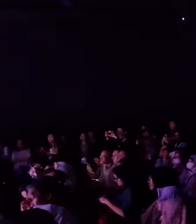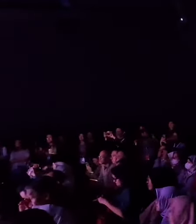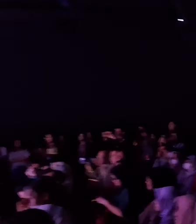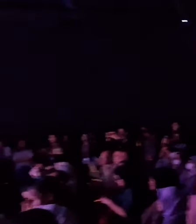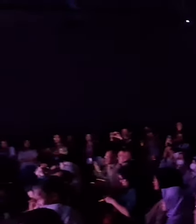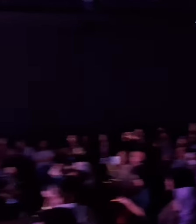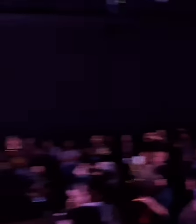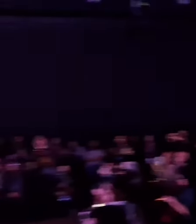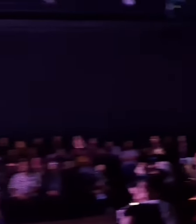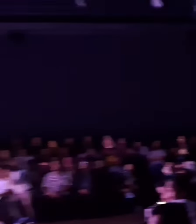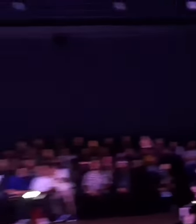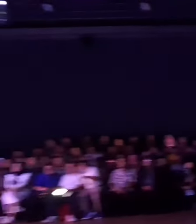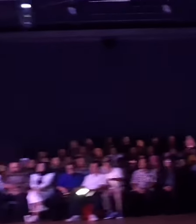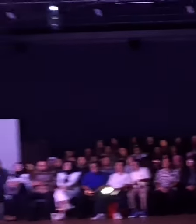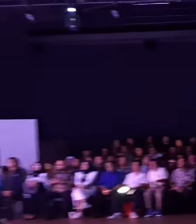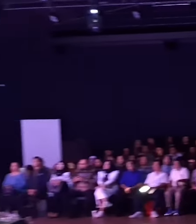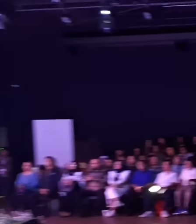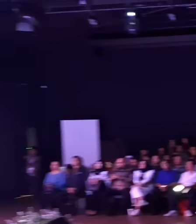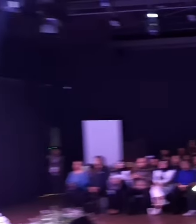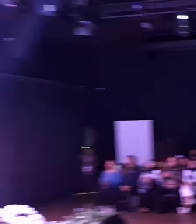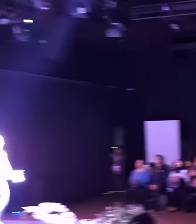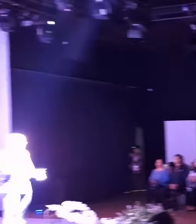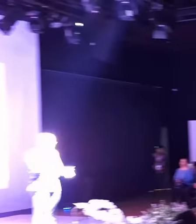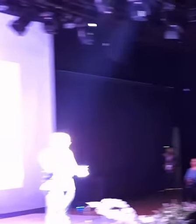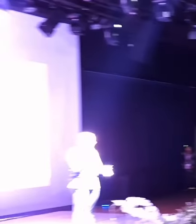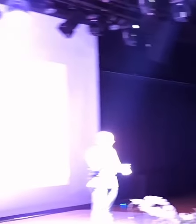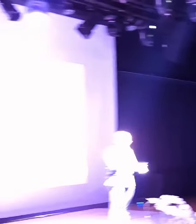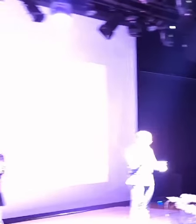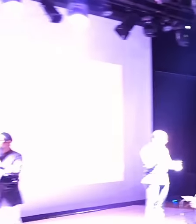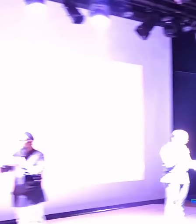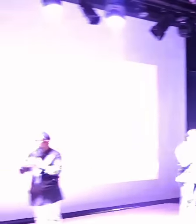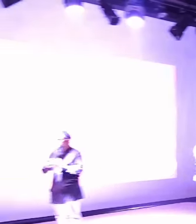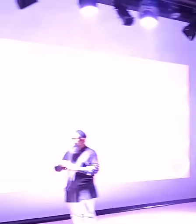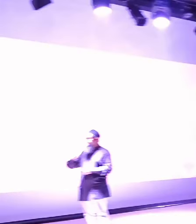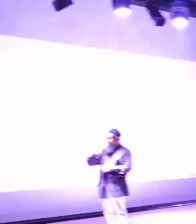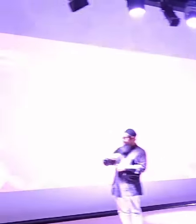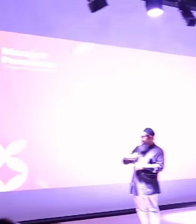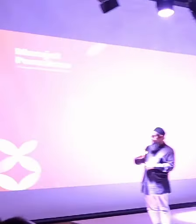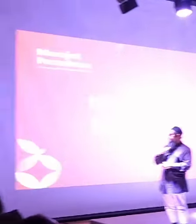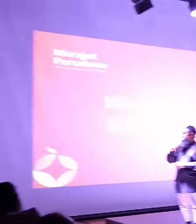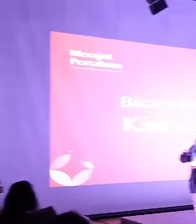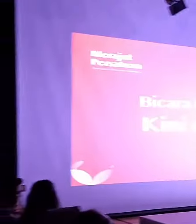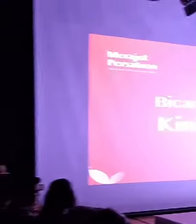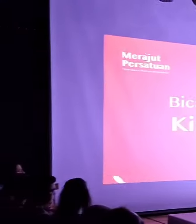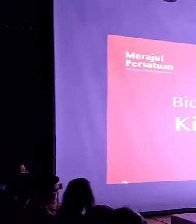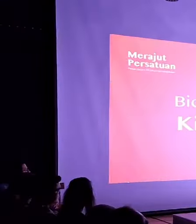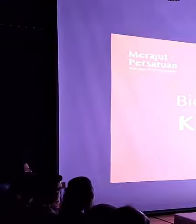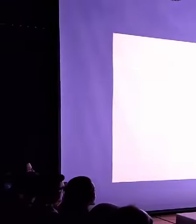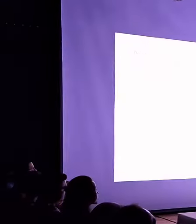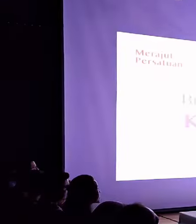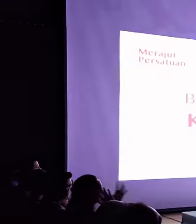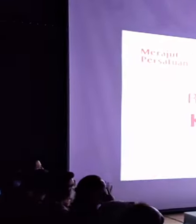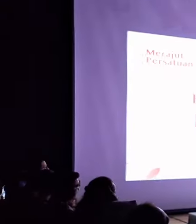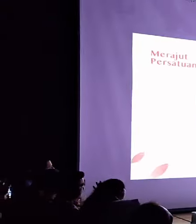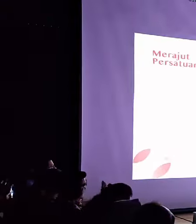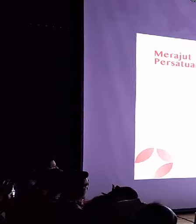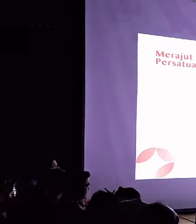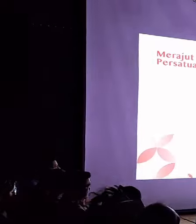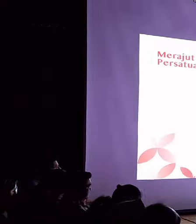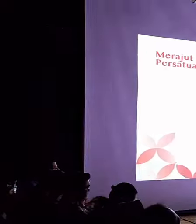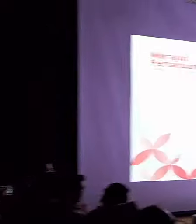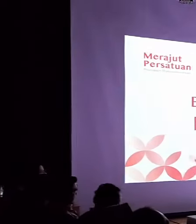kemaknaan sebagai bentuk refleksi untuk mengenal arti siapa diri kita, di mana kita berada, dan di mana